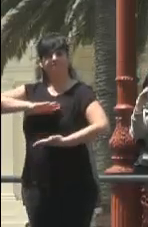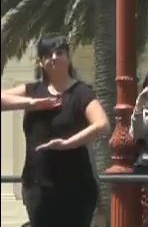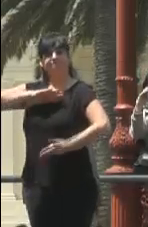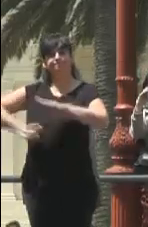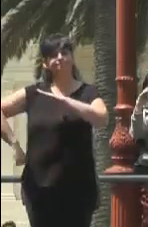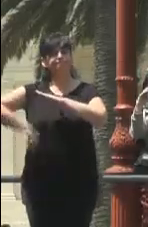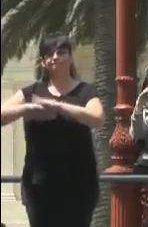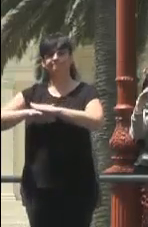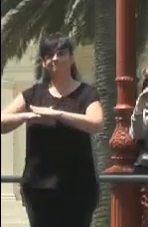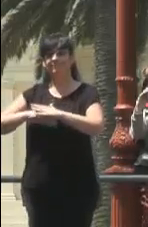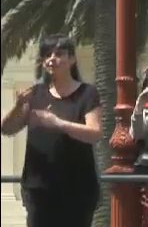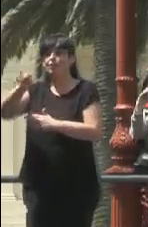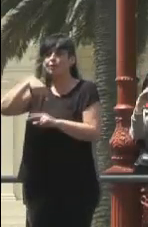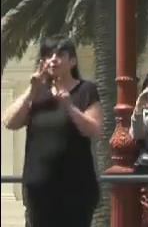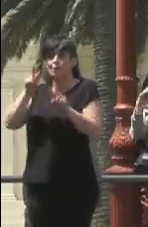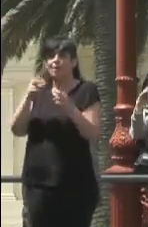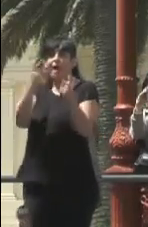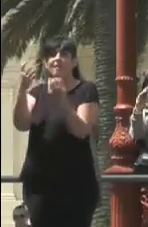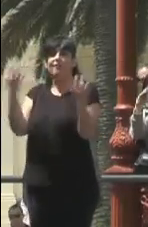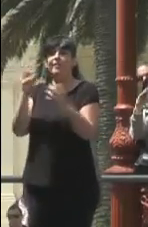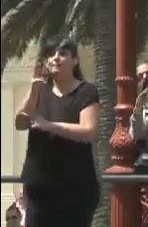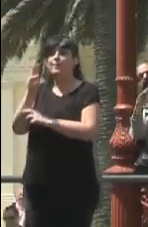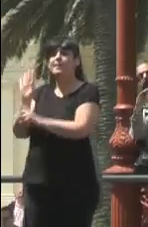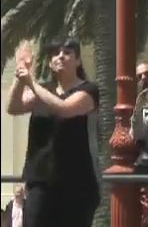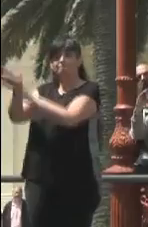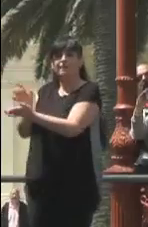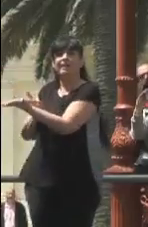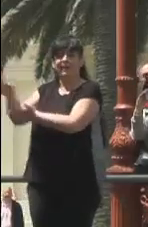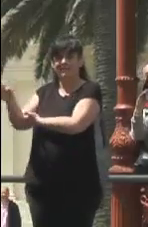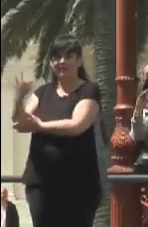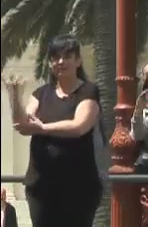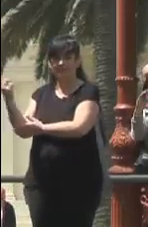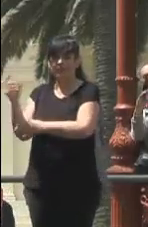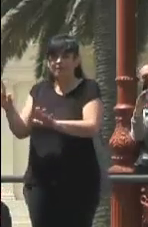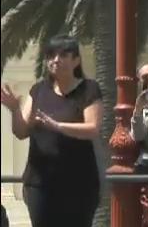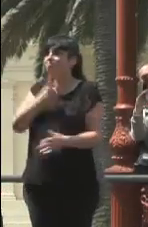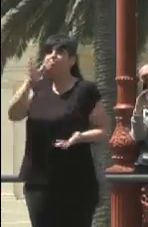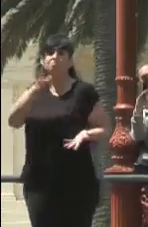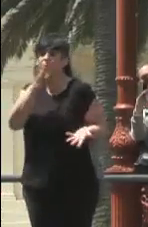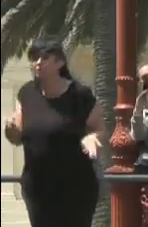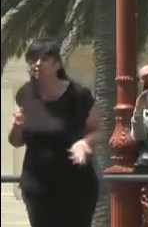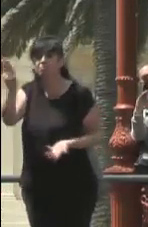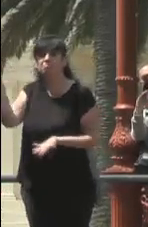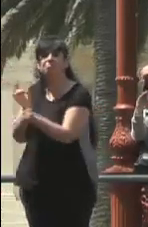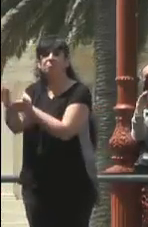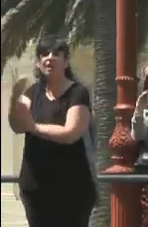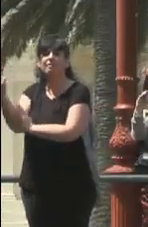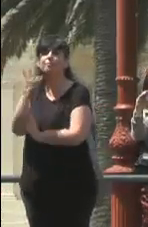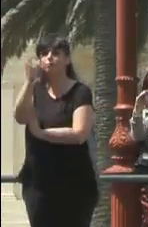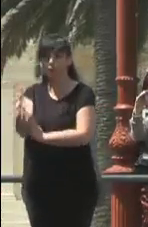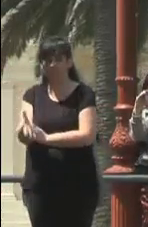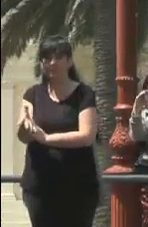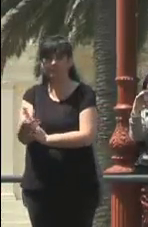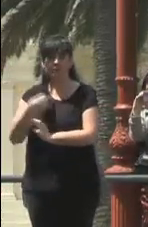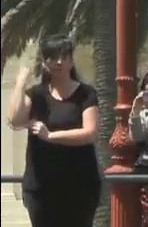necesitamos necesariamente echar al Partido Popular. Pero claro, tenemos que preguntarnos por qué. ¿Por qué tenemos que echar al Partido Popular? Yo creo